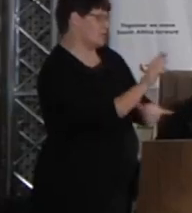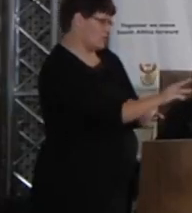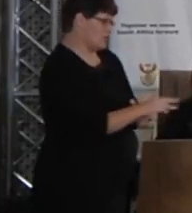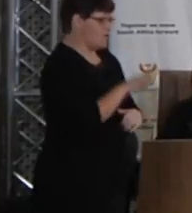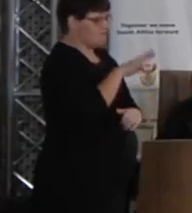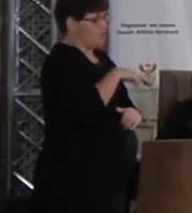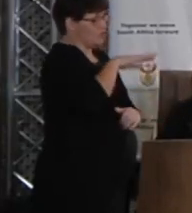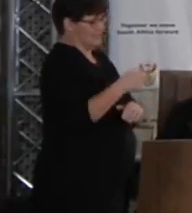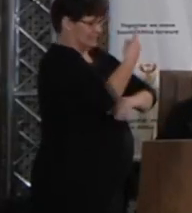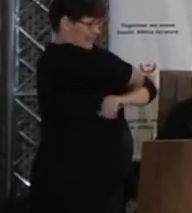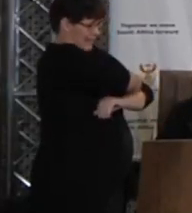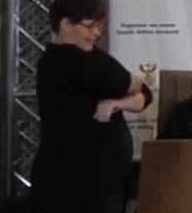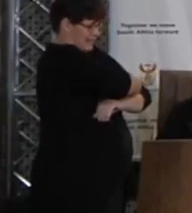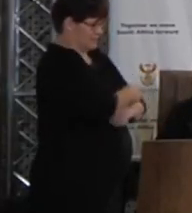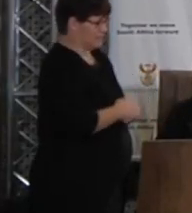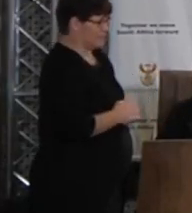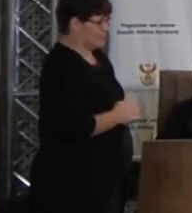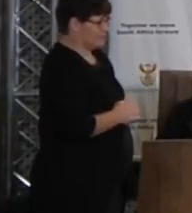amatekisi ikakhulu